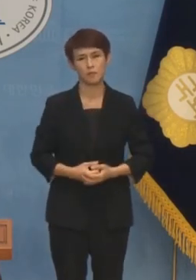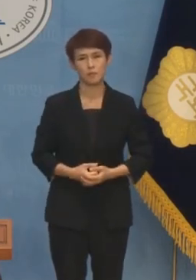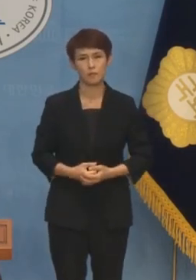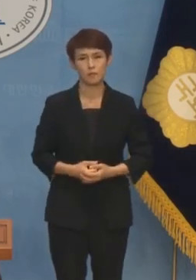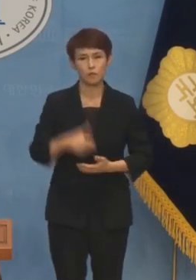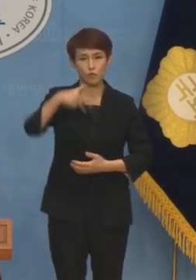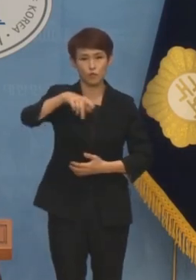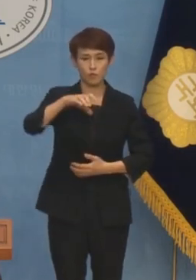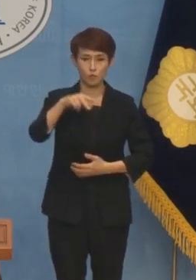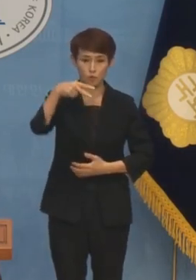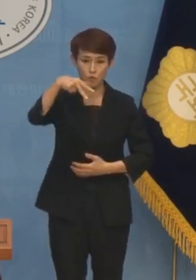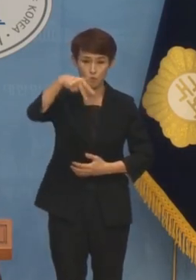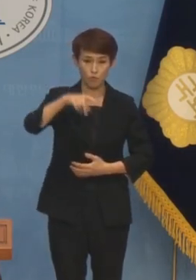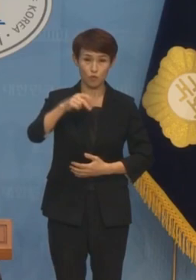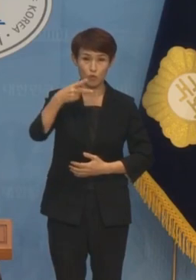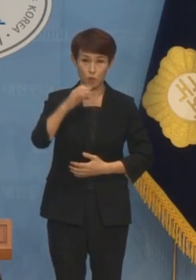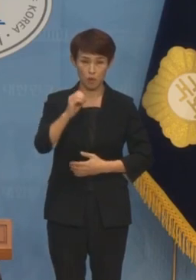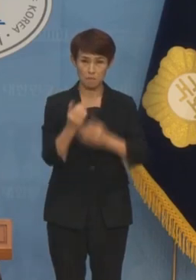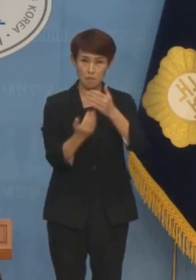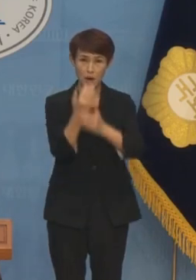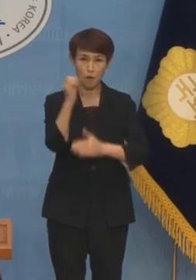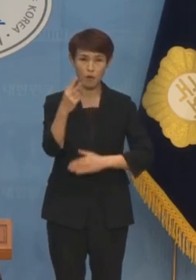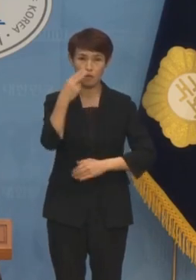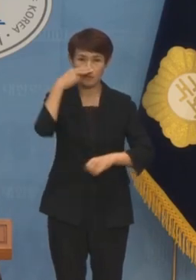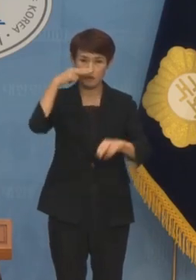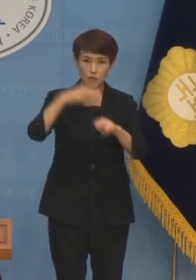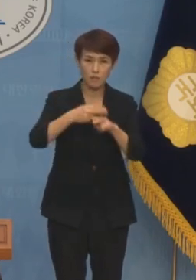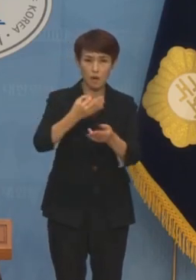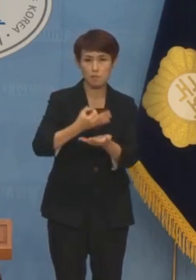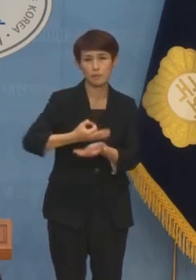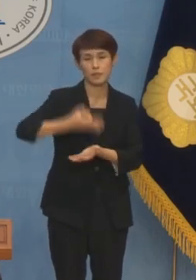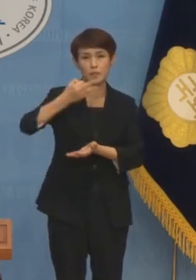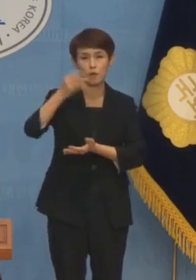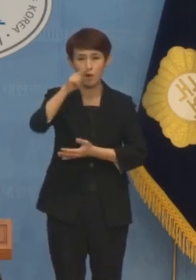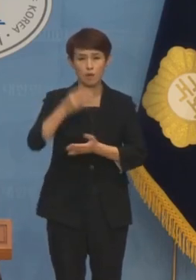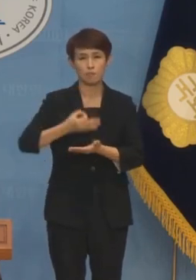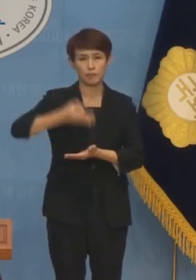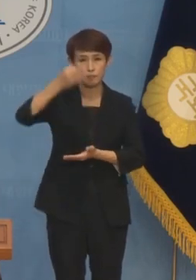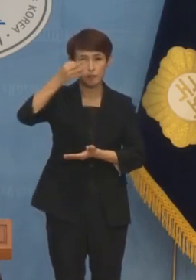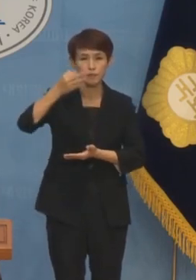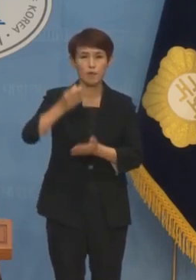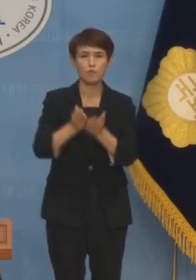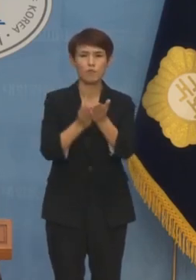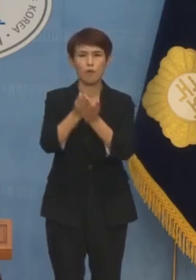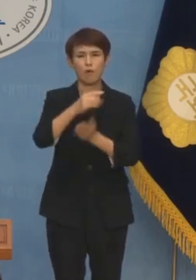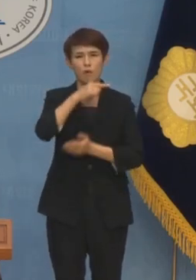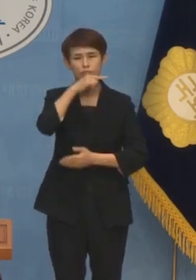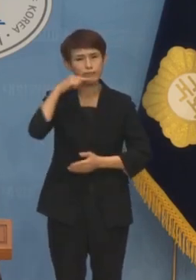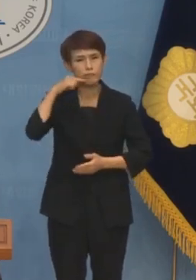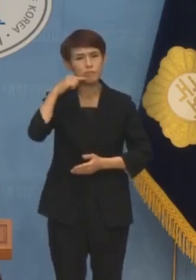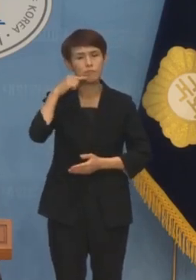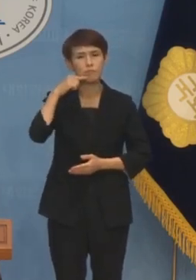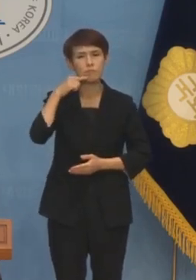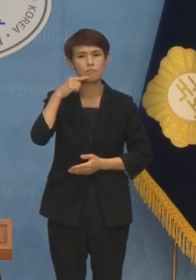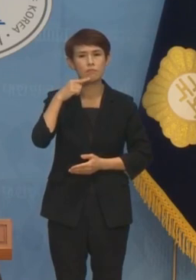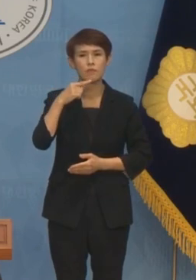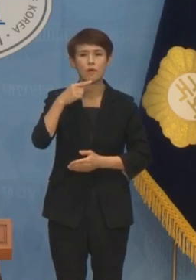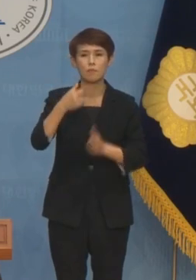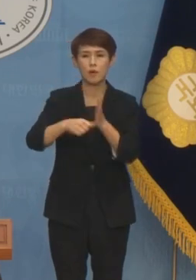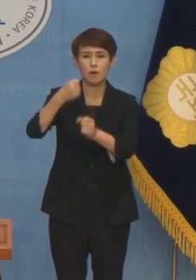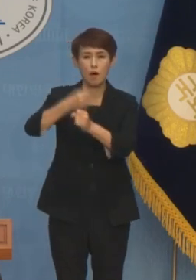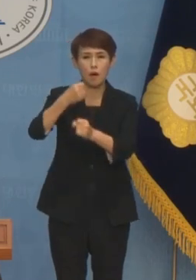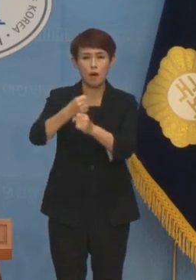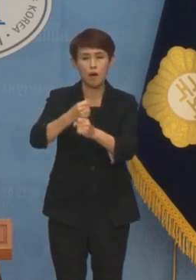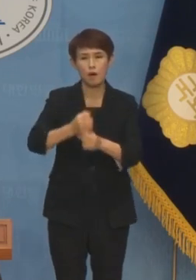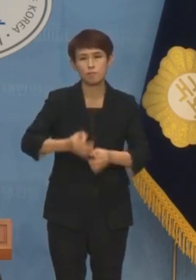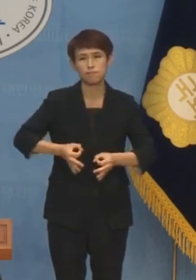중동 사태로 국제 유가와 환율이 급등하면서 무역 지수가 적자를 기록했고 생산 물가도 더욱